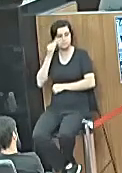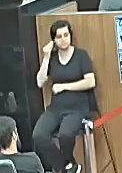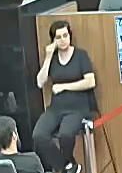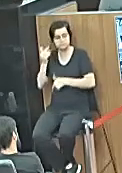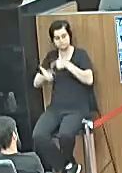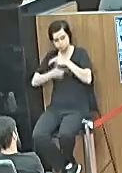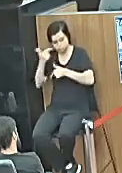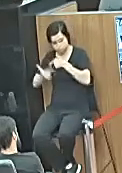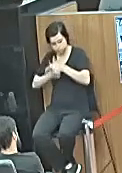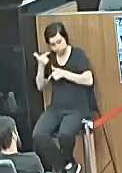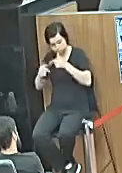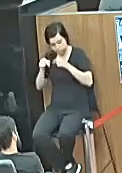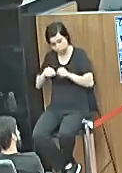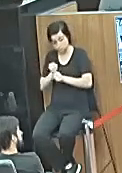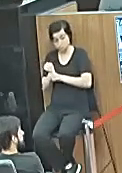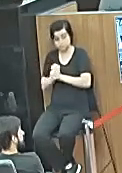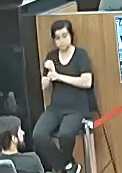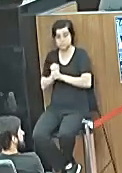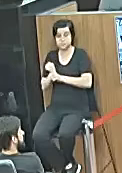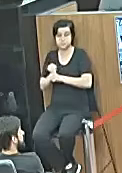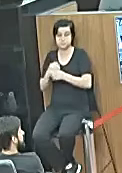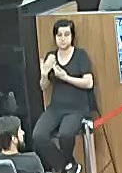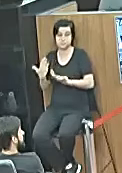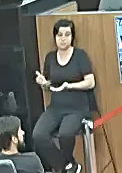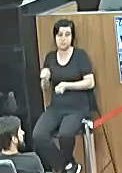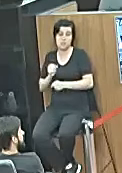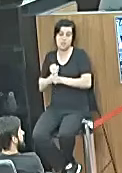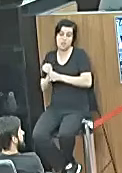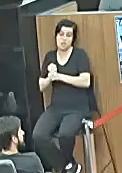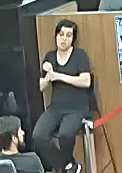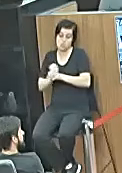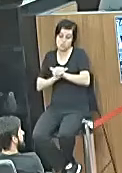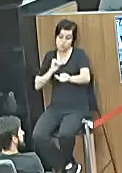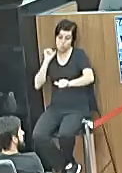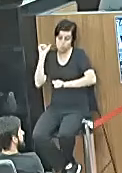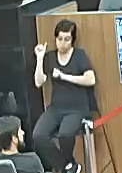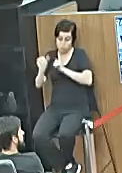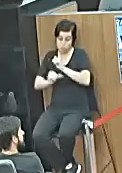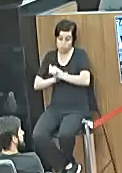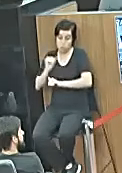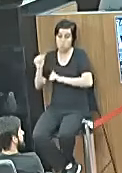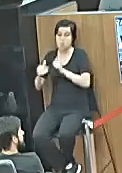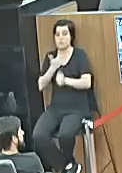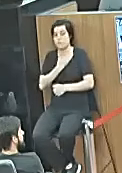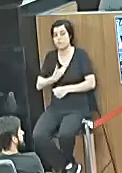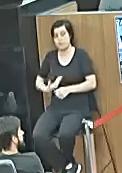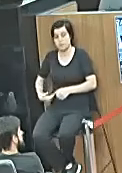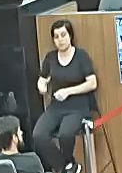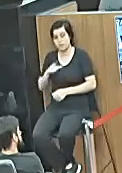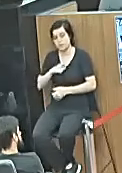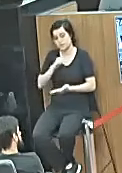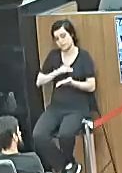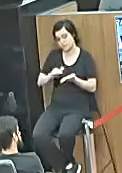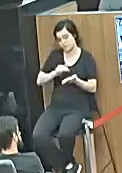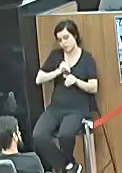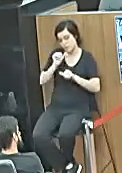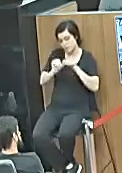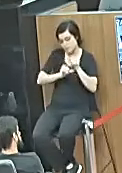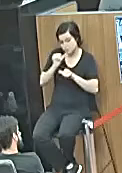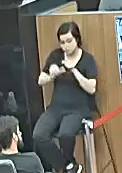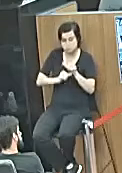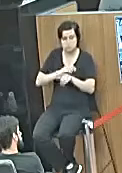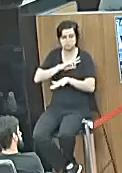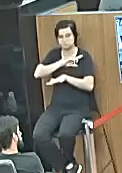acelerar a execução agora no final do ano então esses anos de virada de governo a gente sabe que tem em troca de secretariado a gente tem